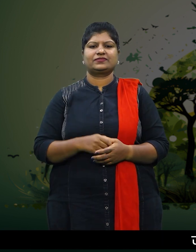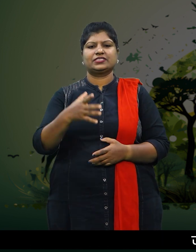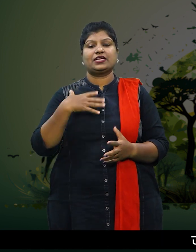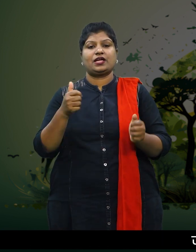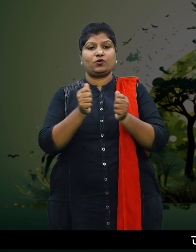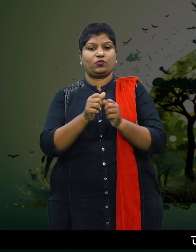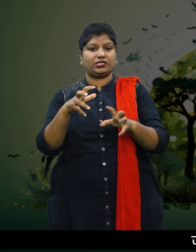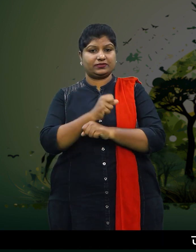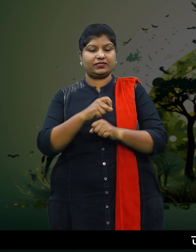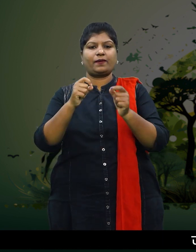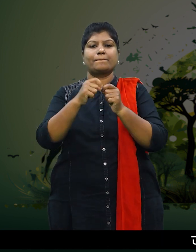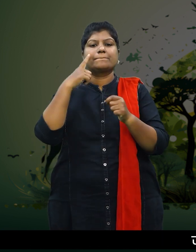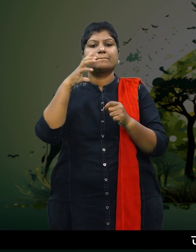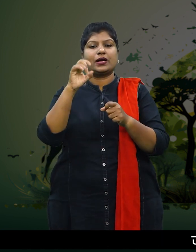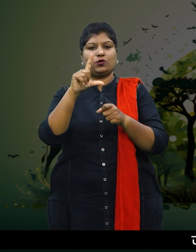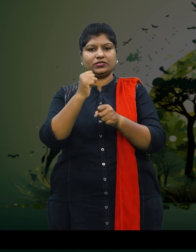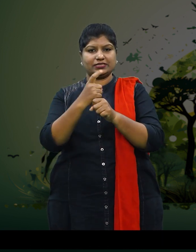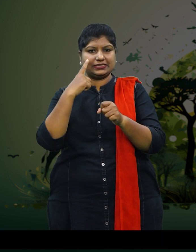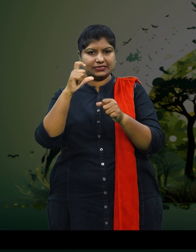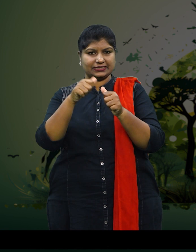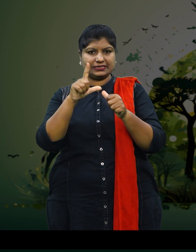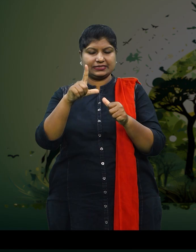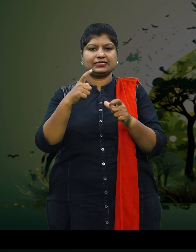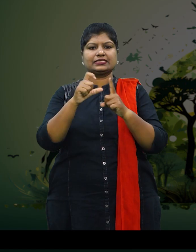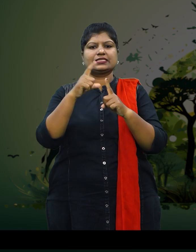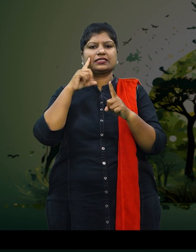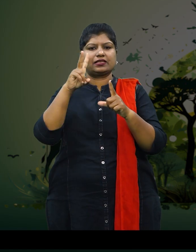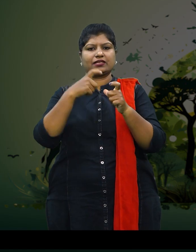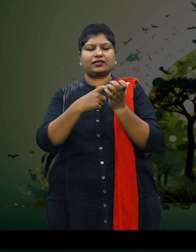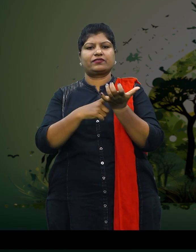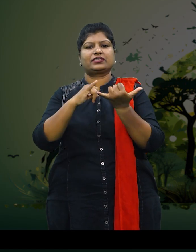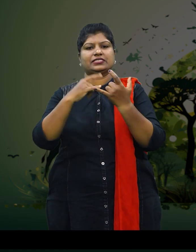जैविक विविधतेशिवाय आमचा नाश होईल.